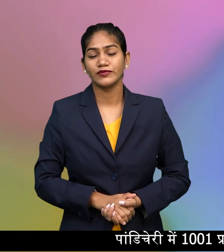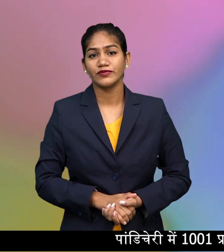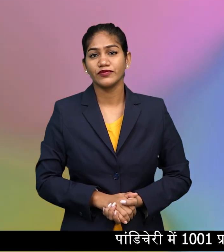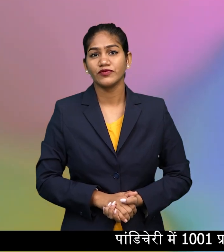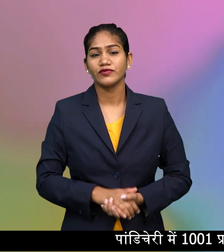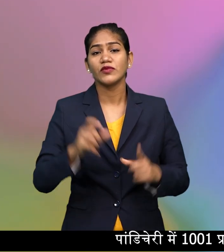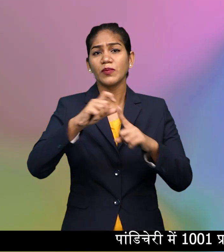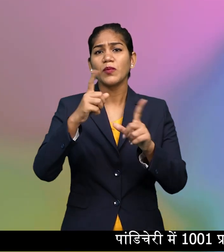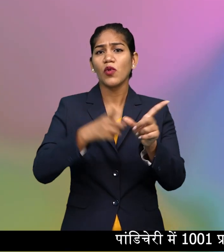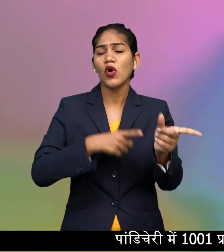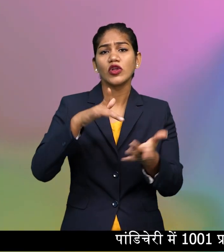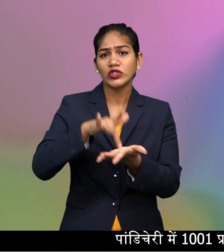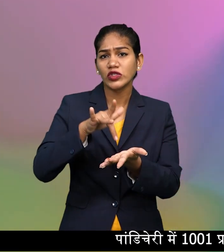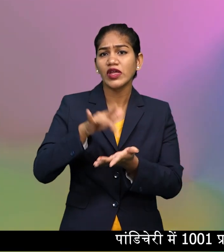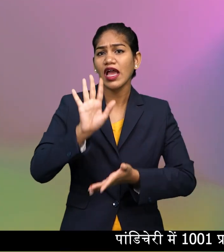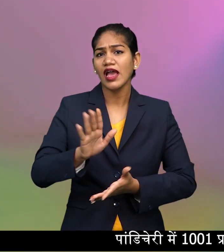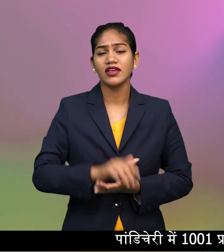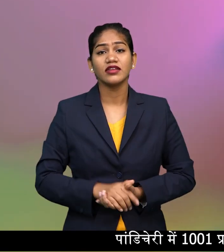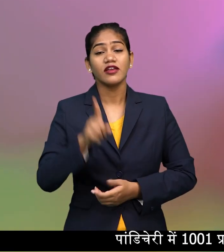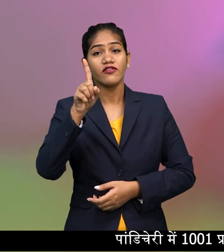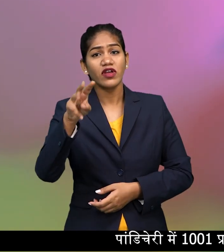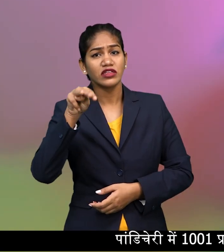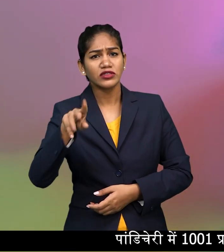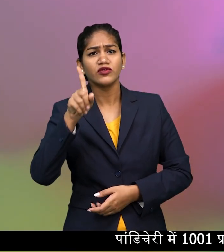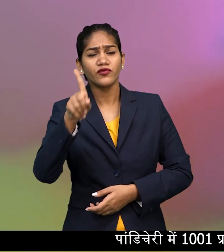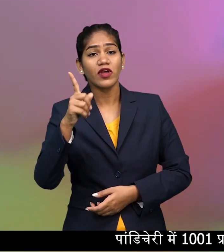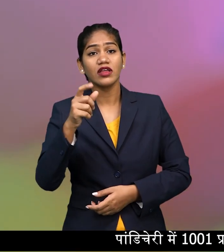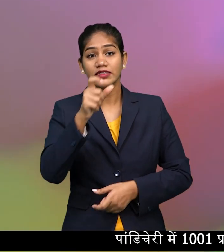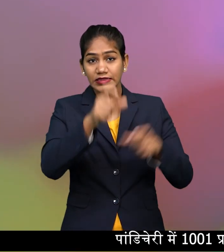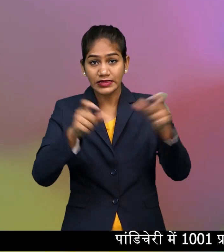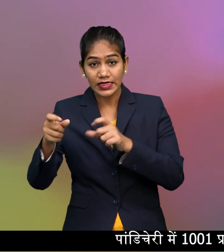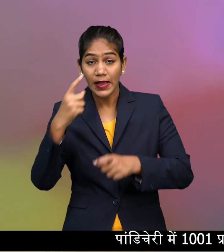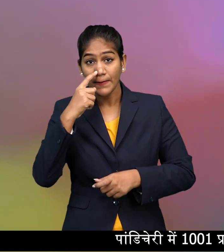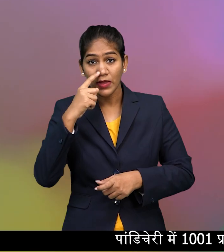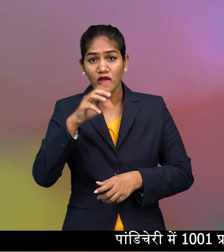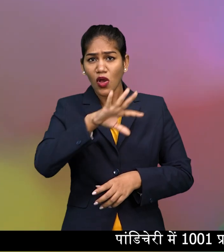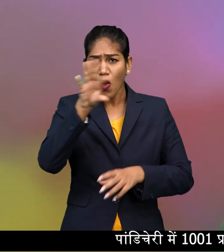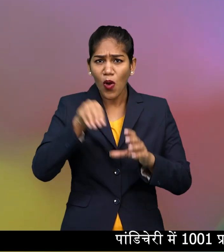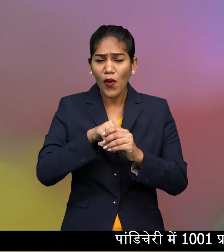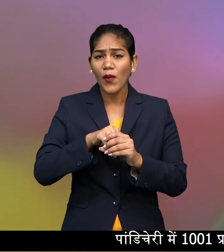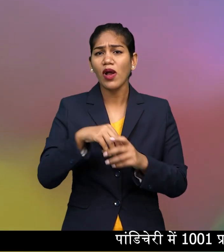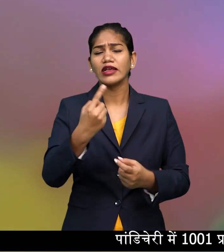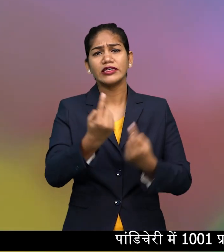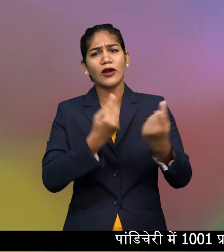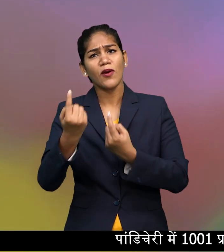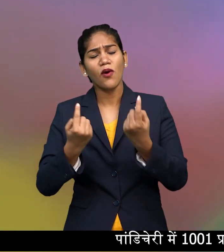पांडिचेरी में 1001 प्रत्येक 1000 पुरुषों के लिए महिलाएं।